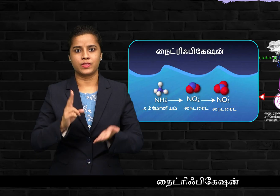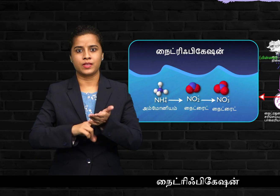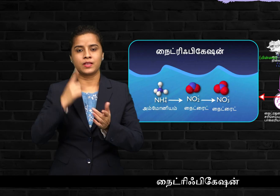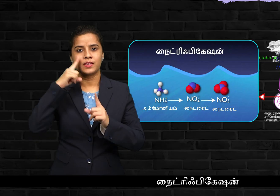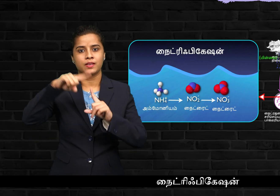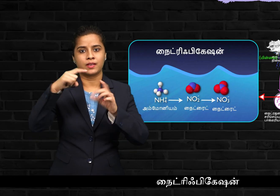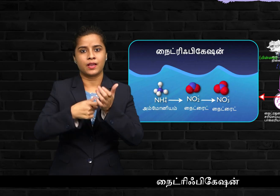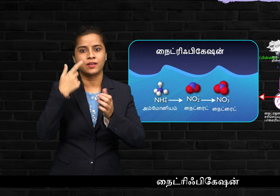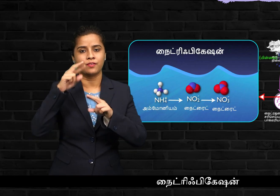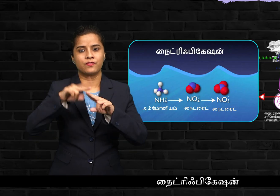நைட்ரிஃபிகேஷன்.